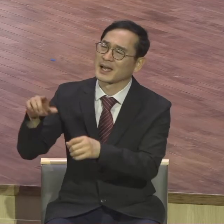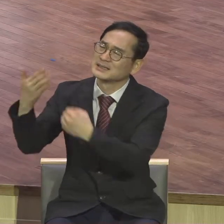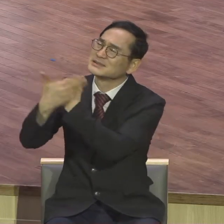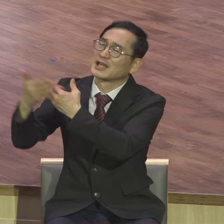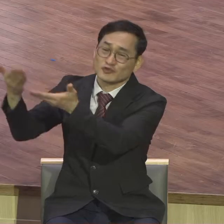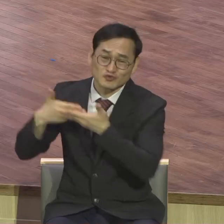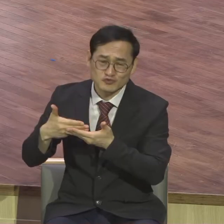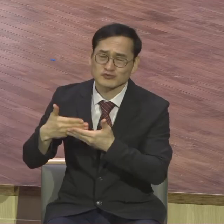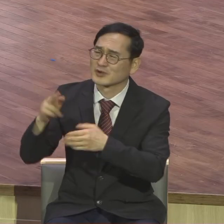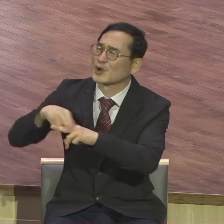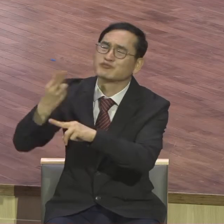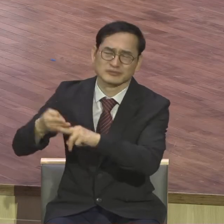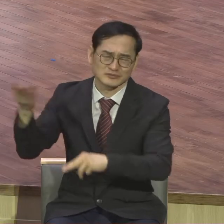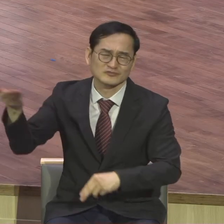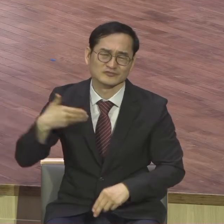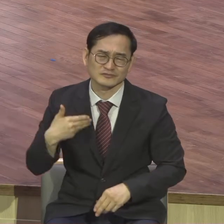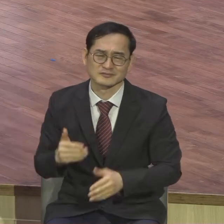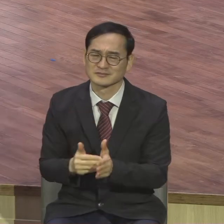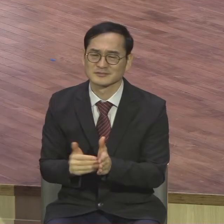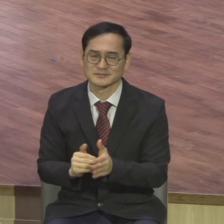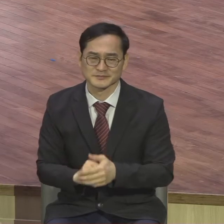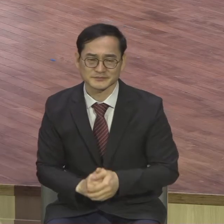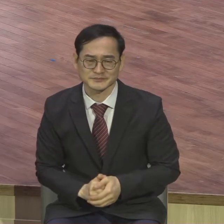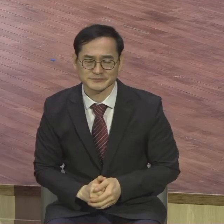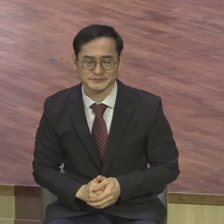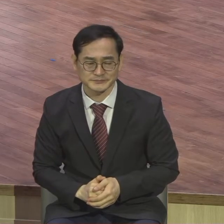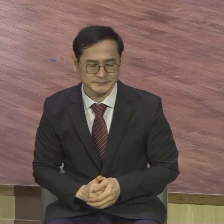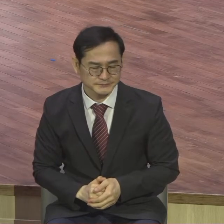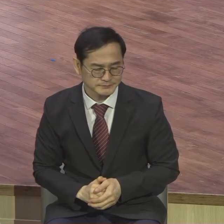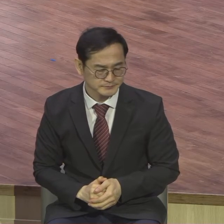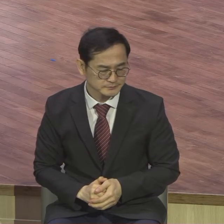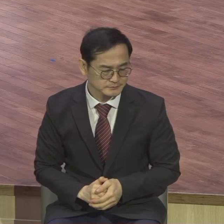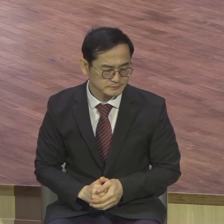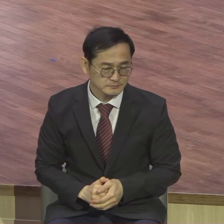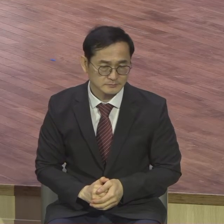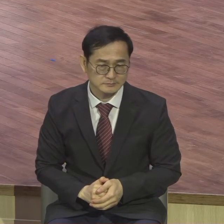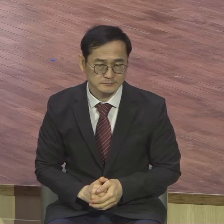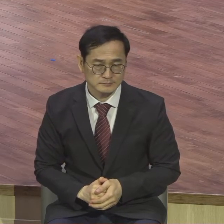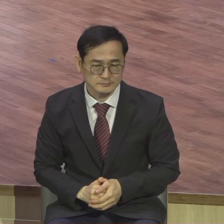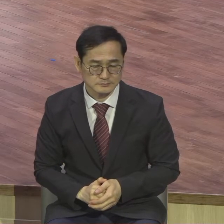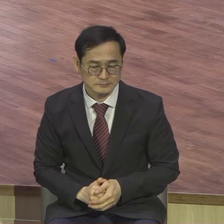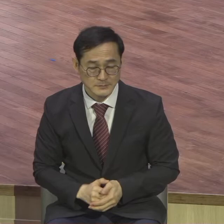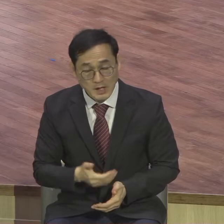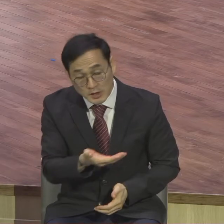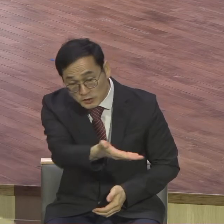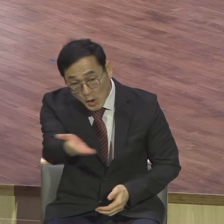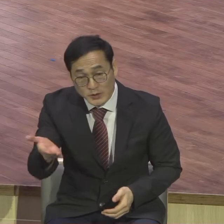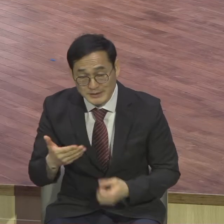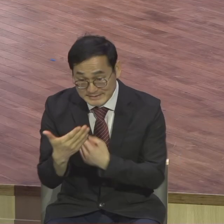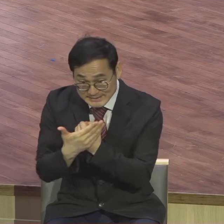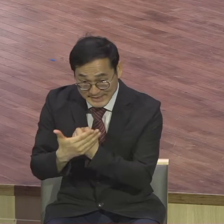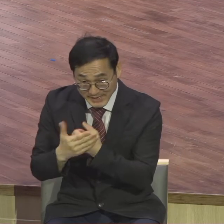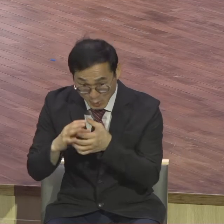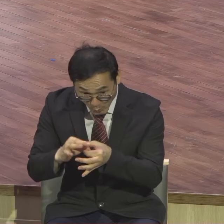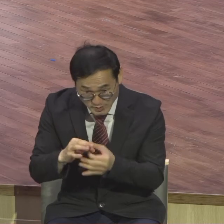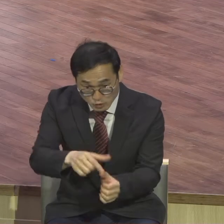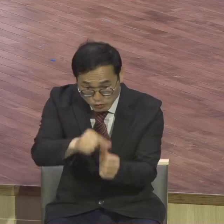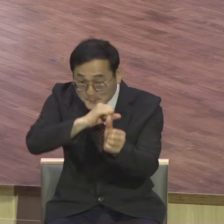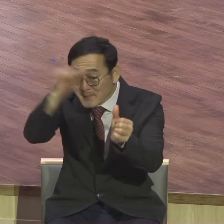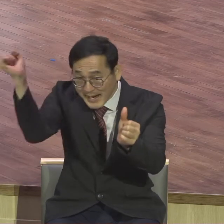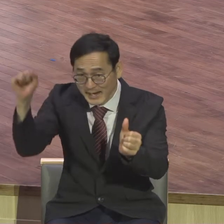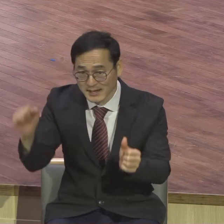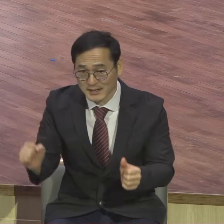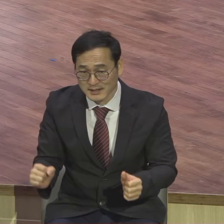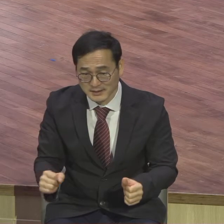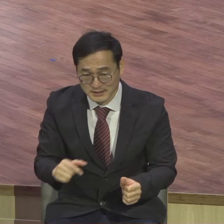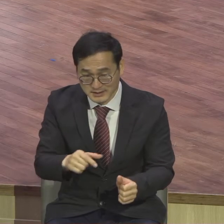9절에 이 사실을 분명히 밝히고 있어요. 너희는 그 은혜에 의하여 믿음으로 말미암아 구원받았으니 이것이 너에게 난 것이